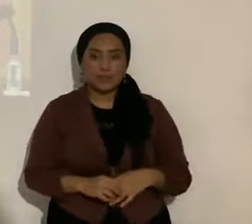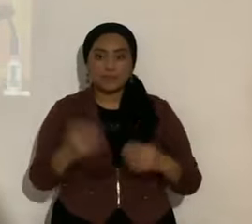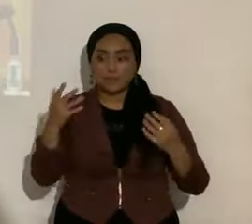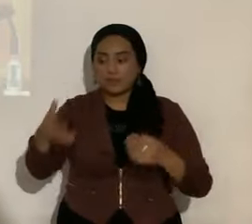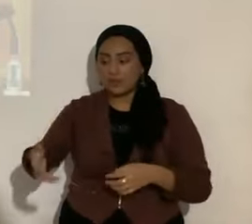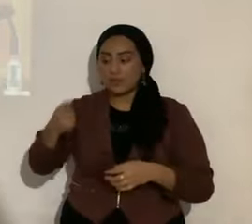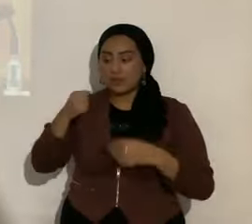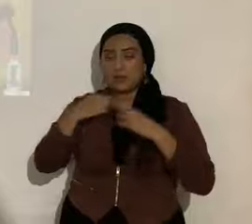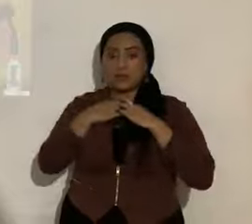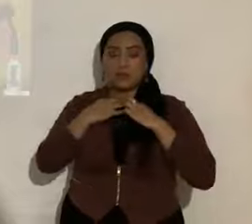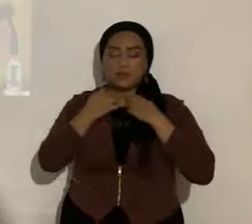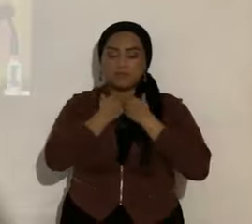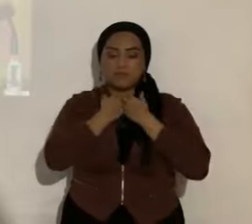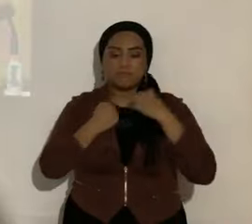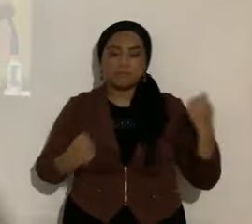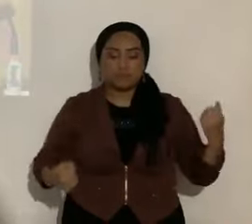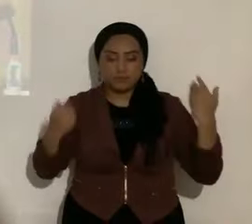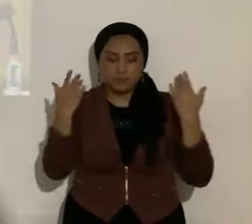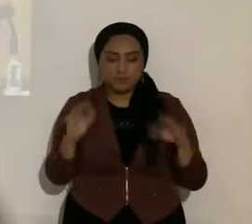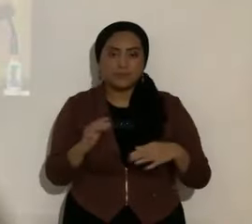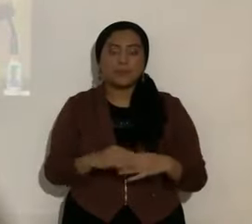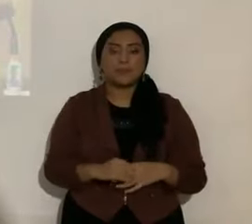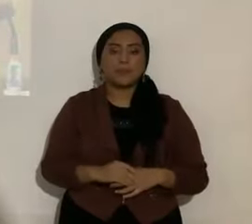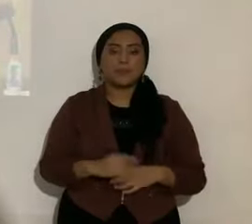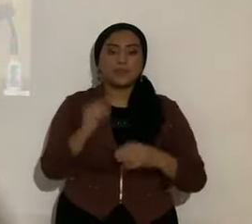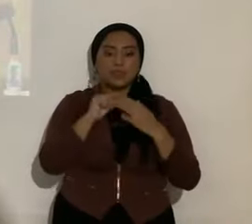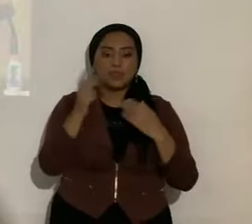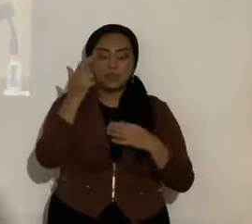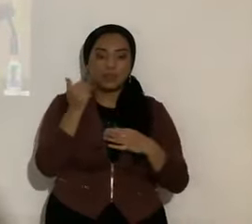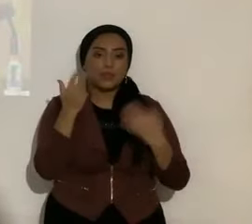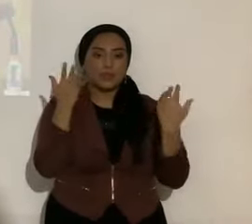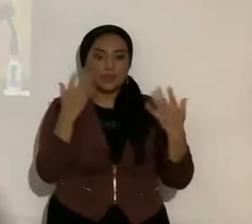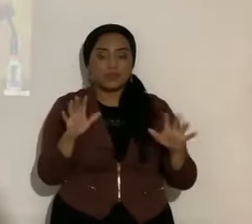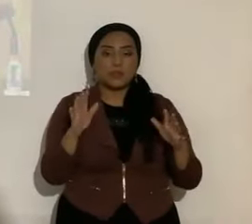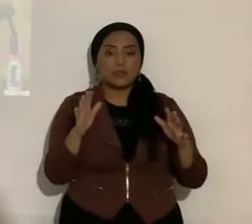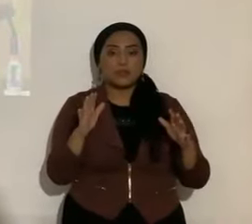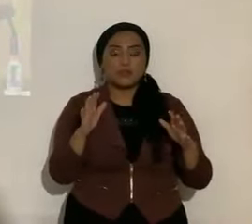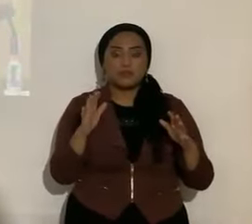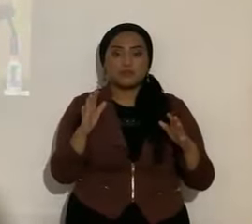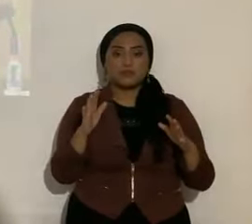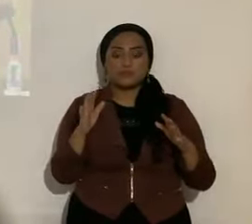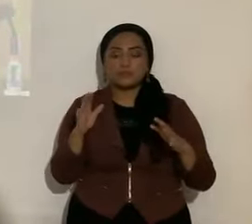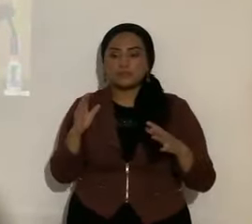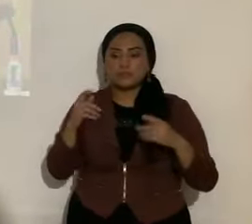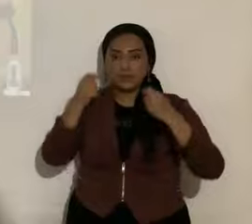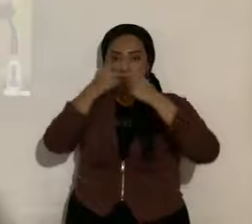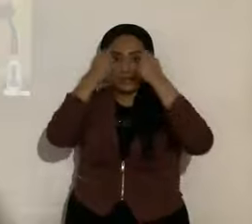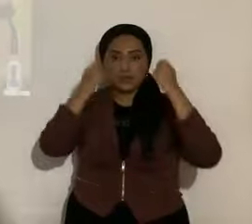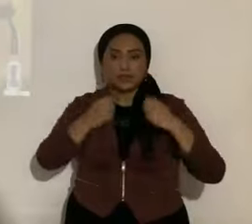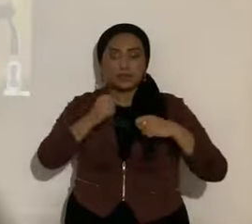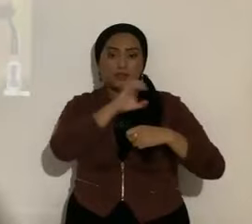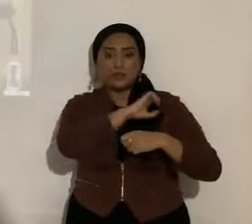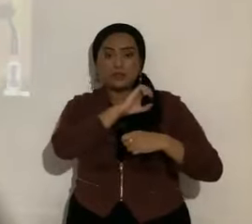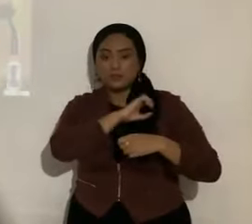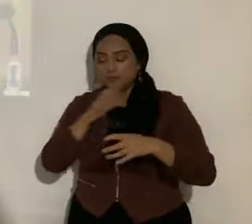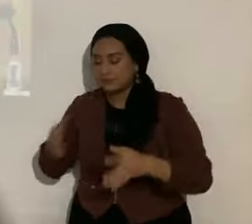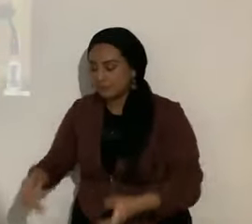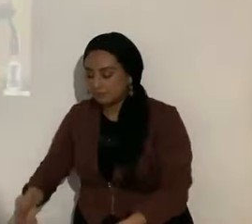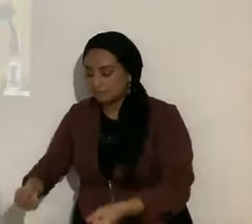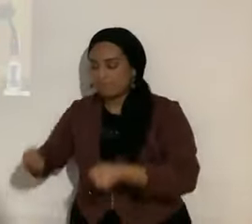vestidos, lo rompió en dos partes, el final del 12. 13. Alzó luego el talí de Elías, que se le había